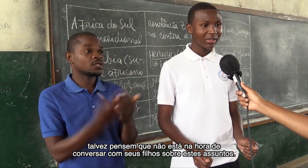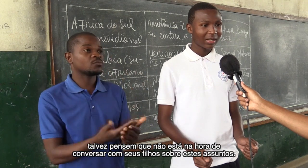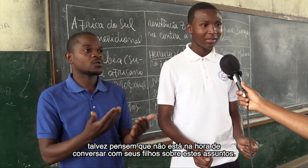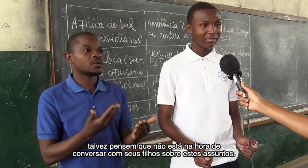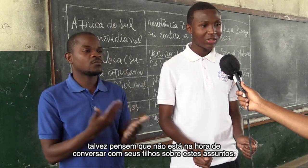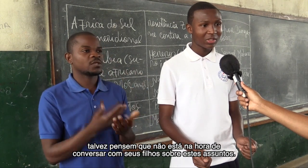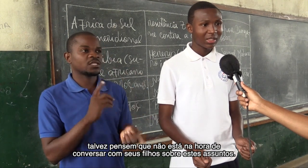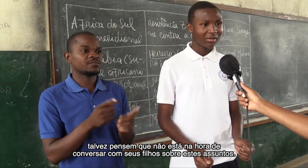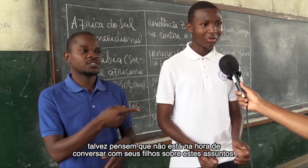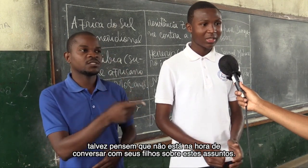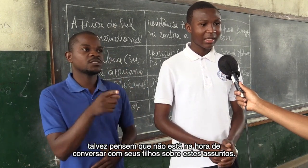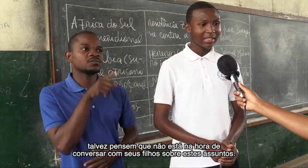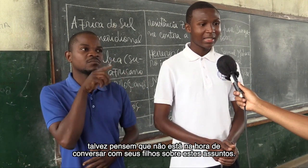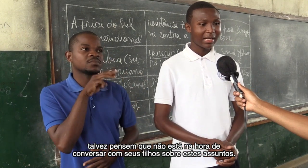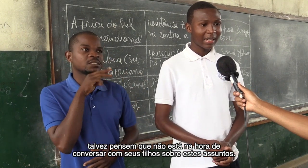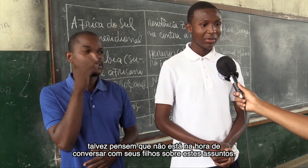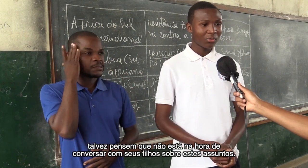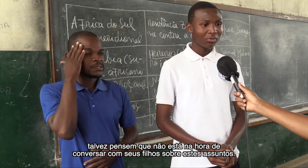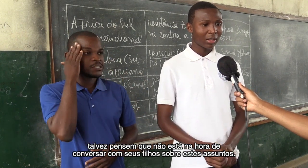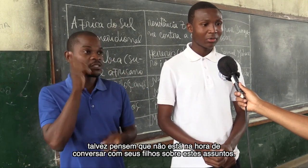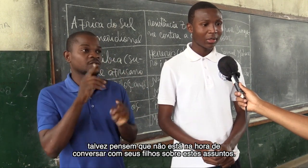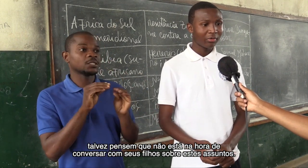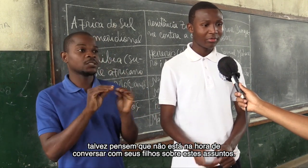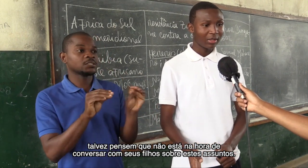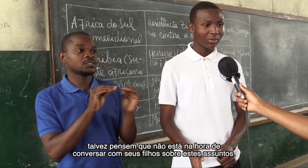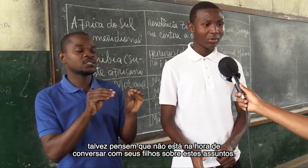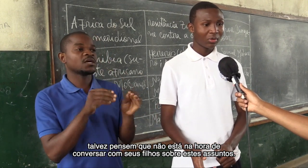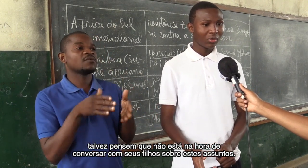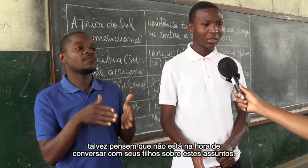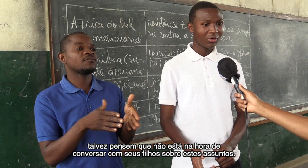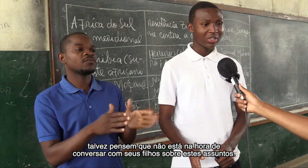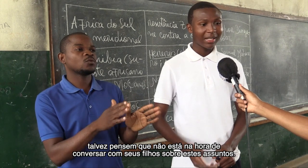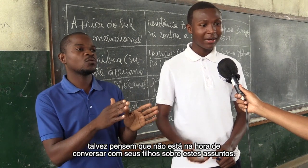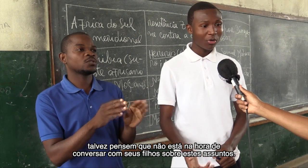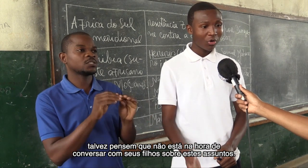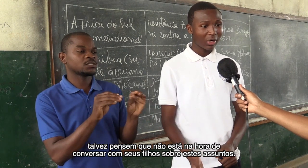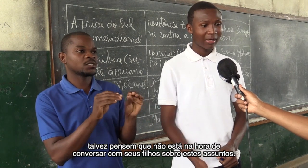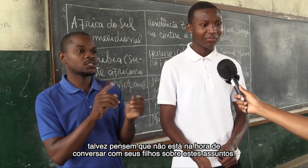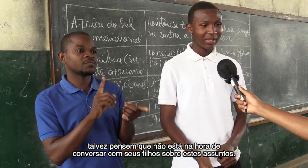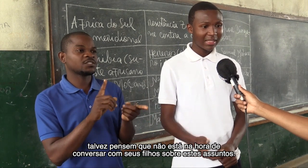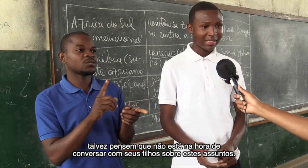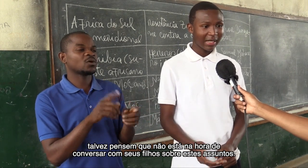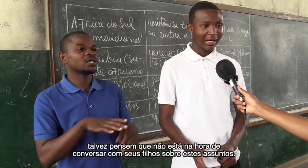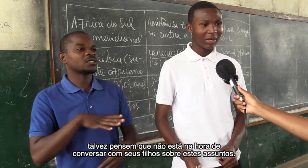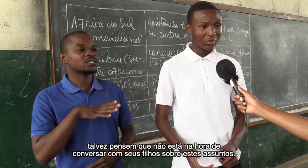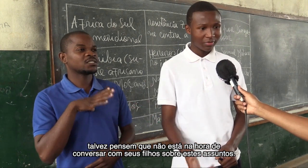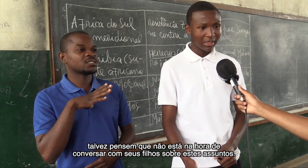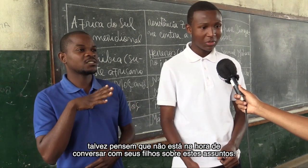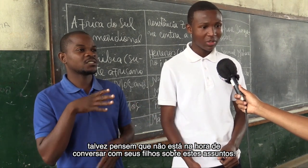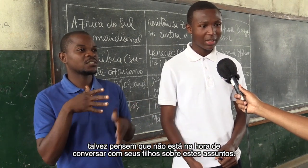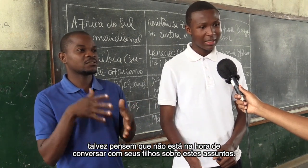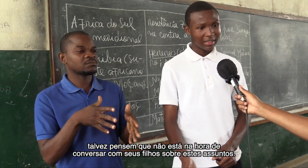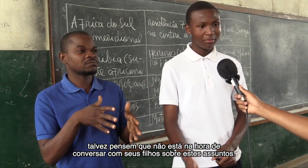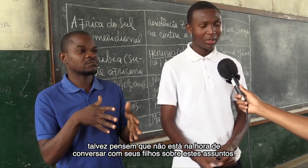acham que talvez vão estar a ensinar ao filho ou que não está na hora de ensinar aos